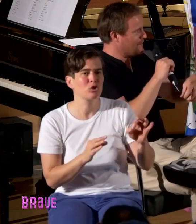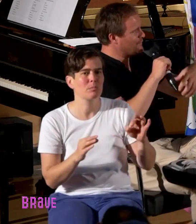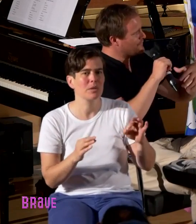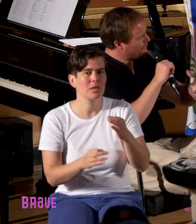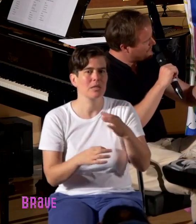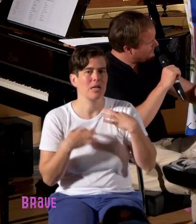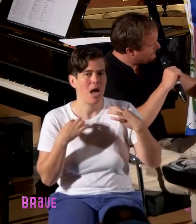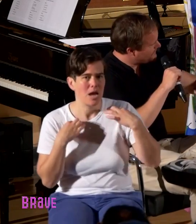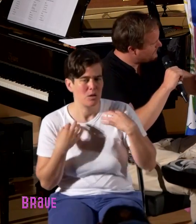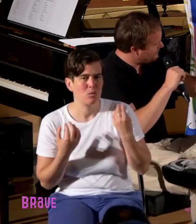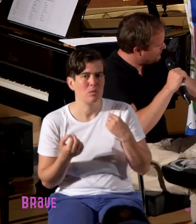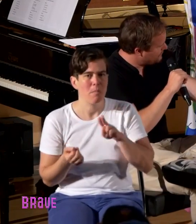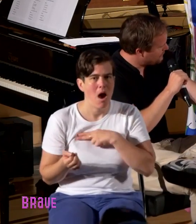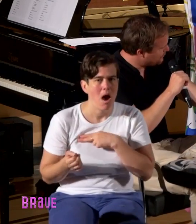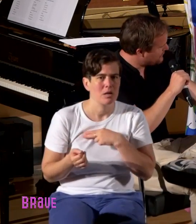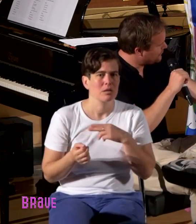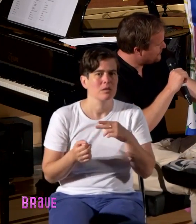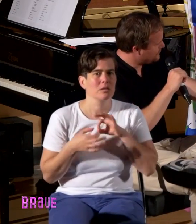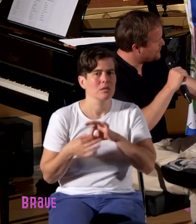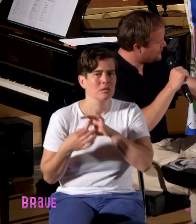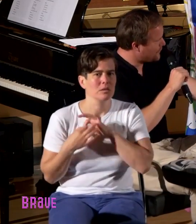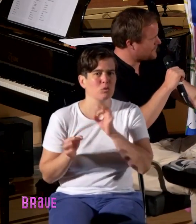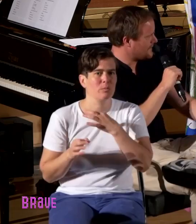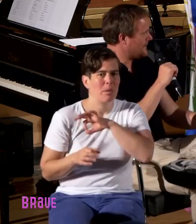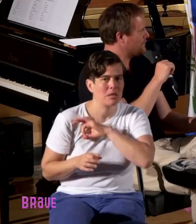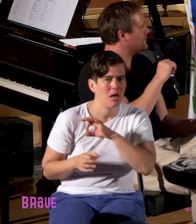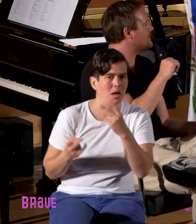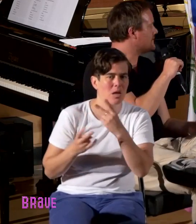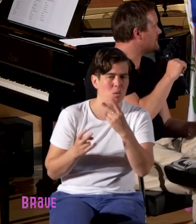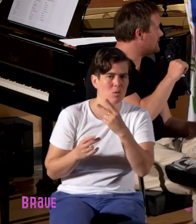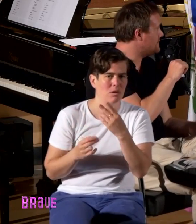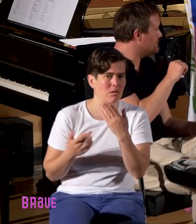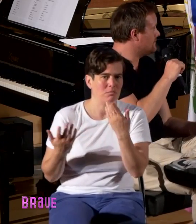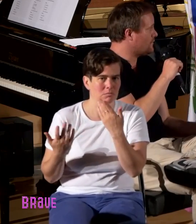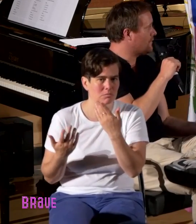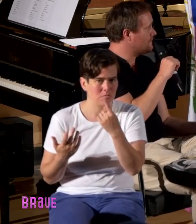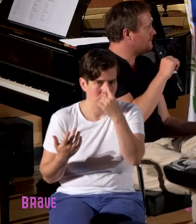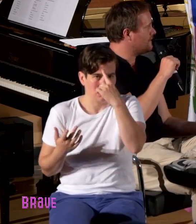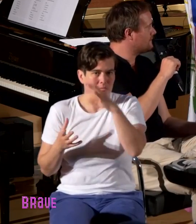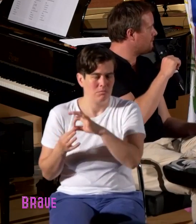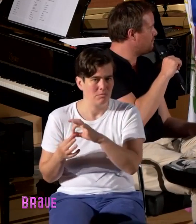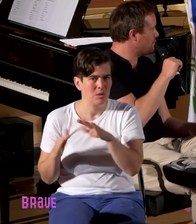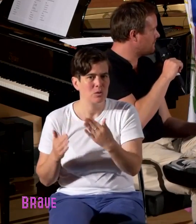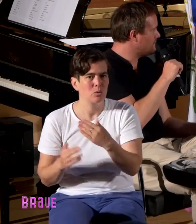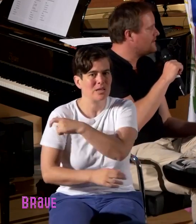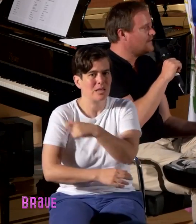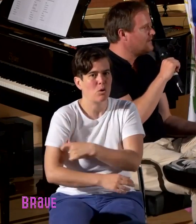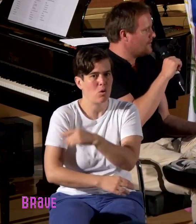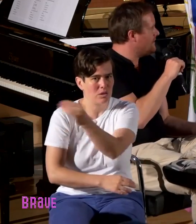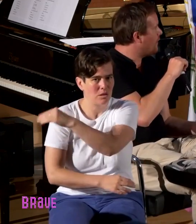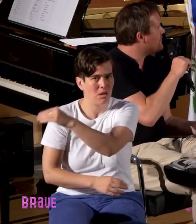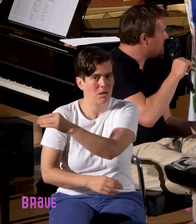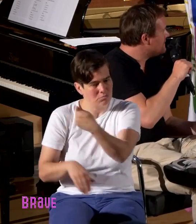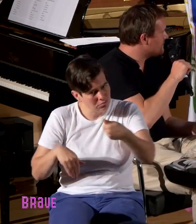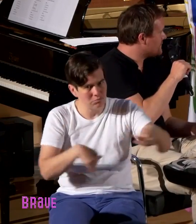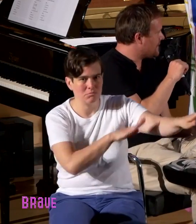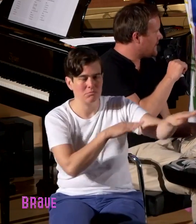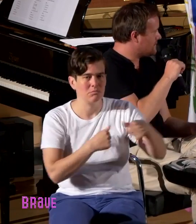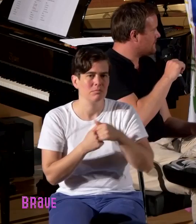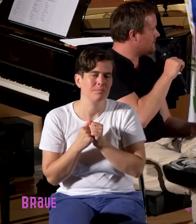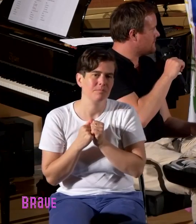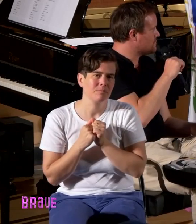Klamotten geht, wo es um das, um die Nutzung von Worten geht. Und die Leute, die das dann benutzen, laufen